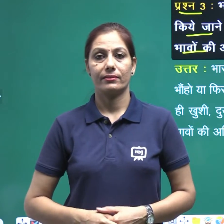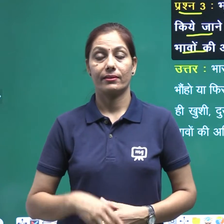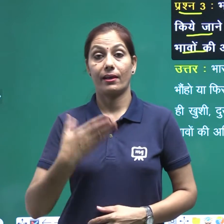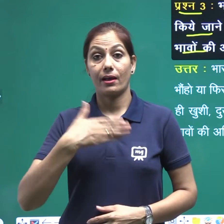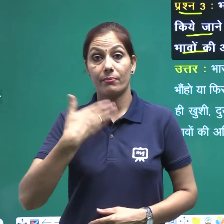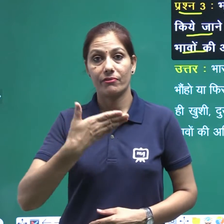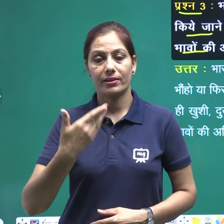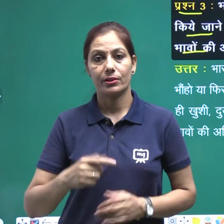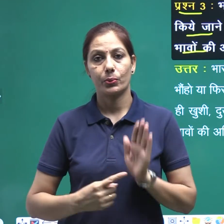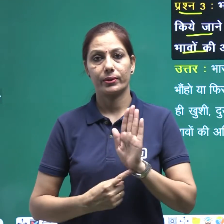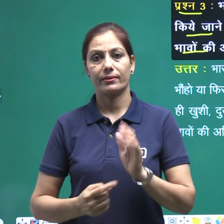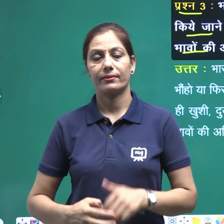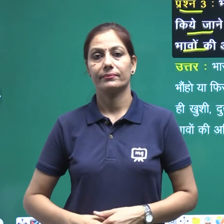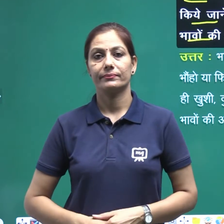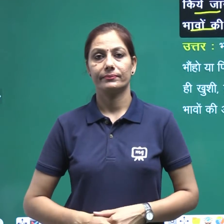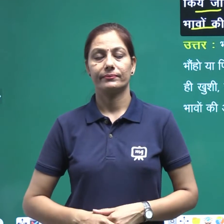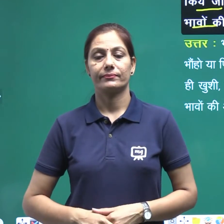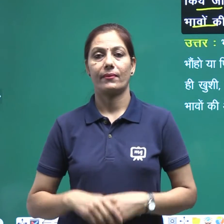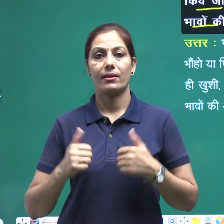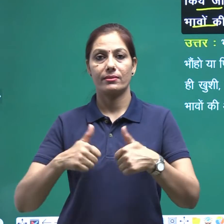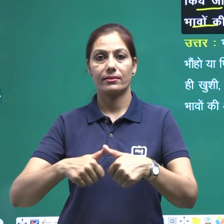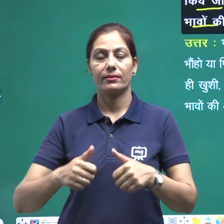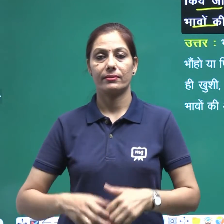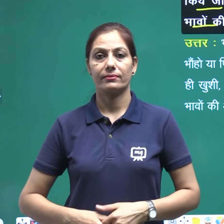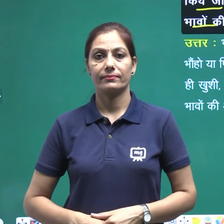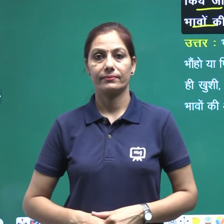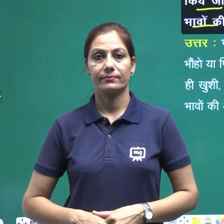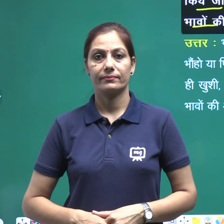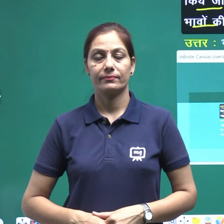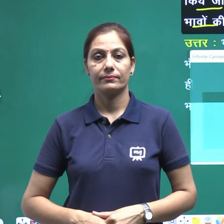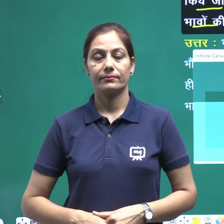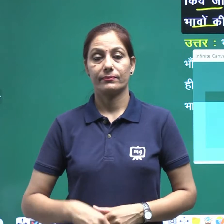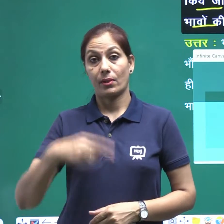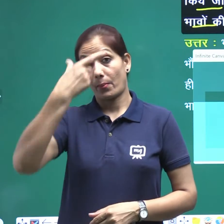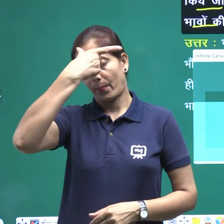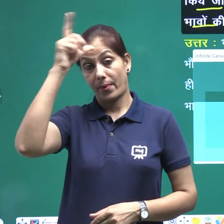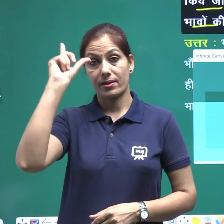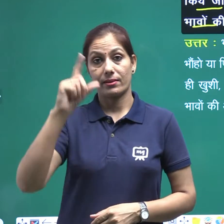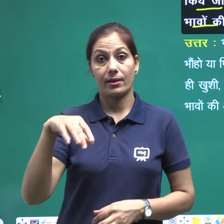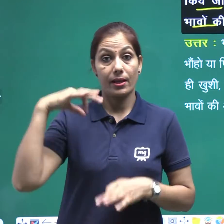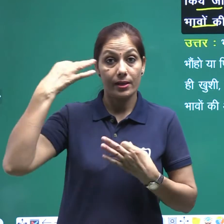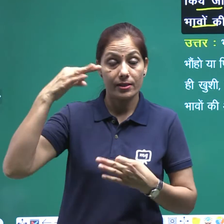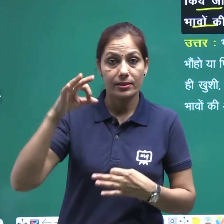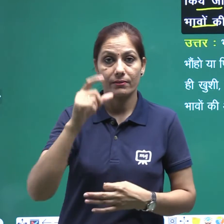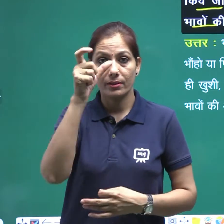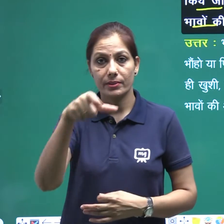अभिव्यक्ति होती है? उत्तर है भारतीय नर्तकों की